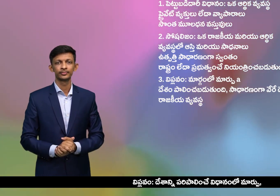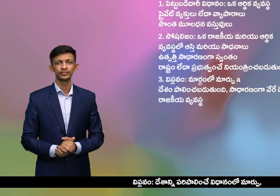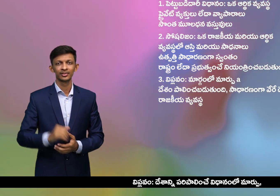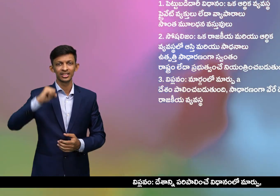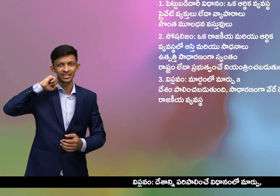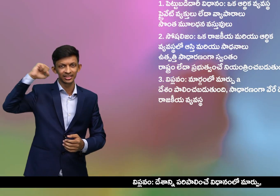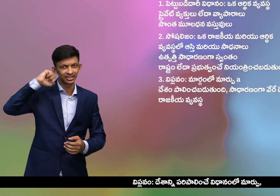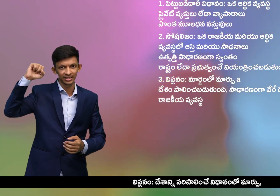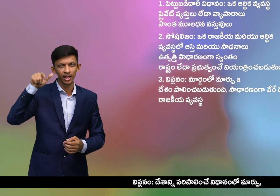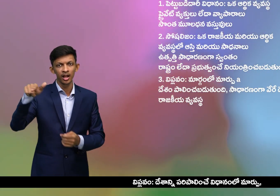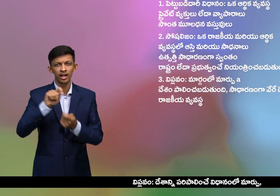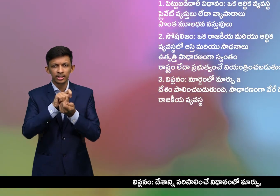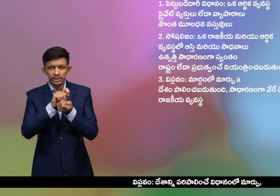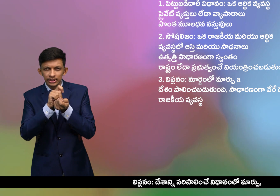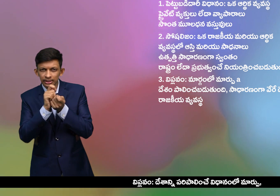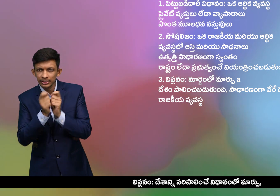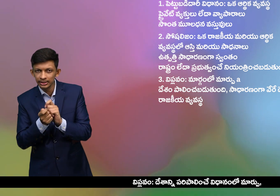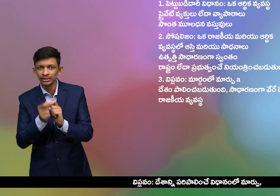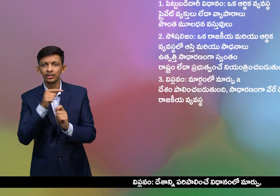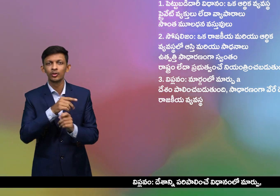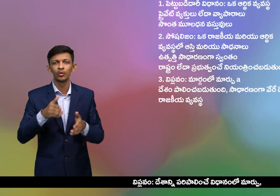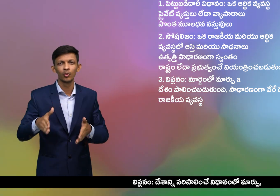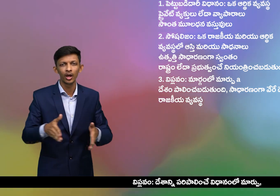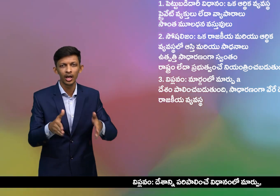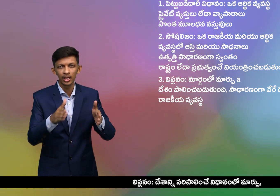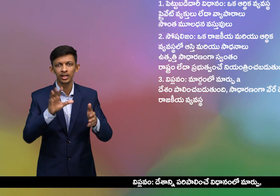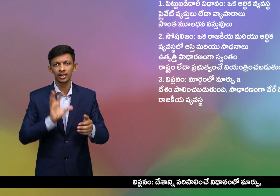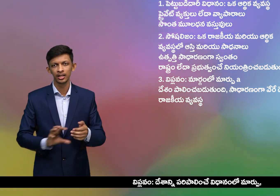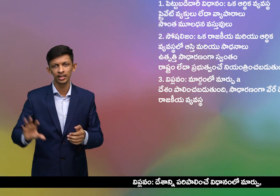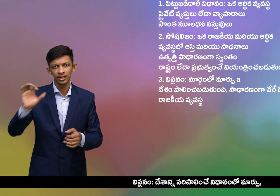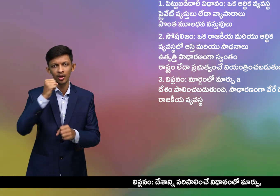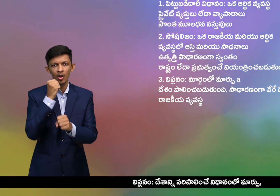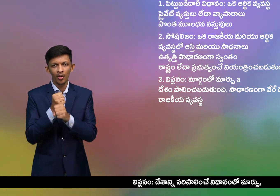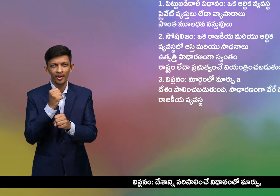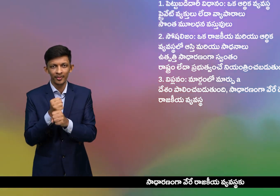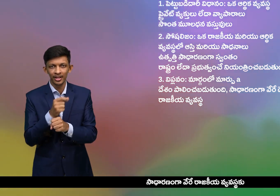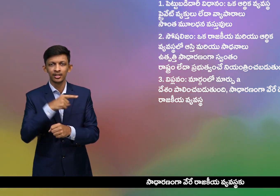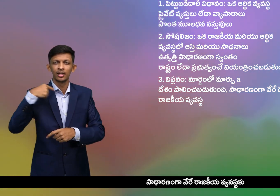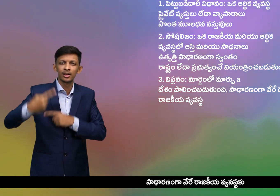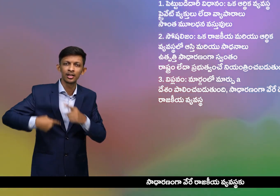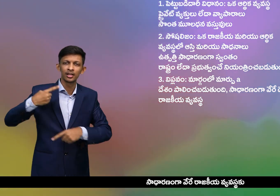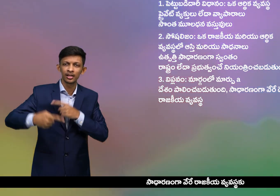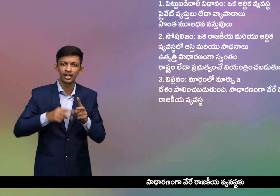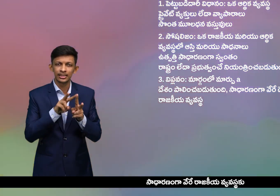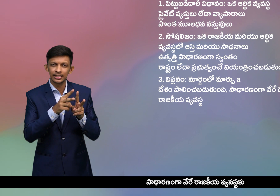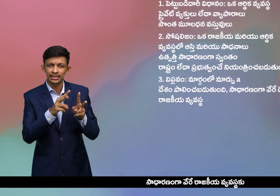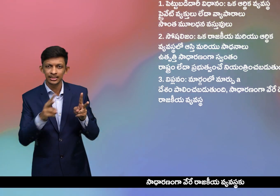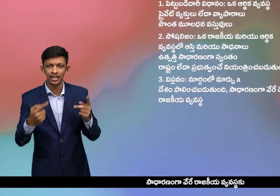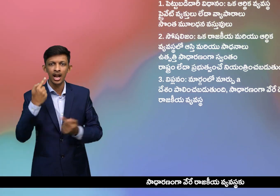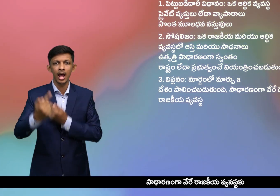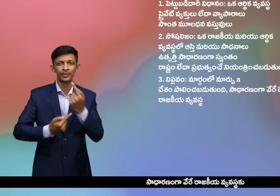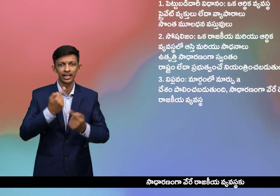3. విప్లవం. దేశాన్ని పరిపాలించే విధానంలో మార్పు, సాధారణంగా వేరే